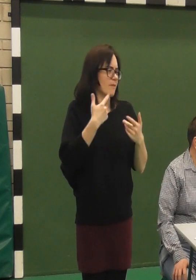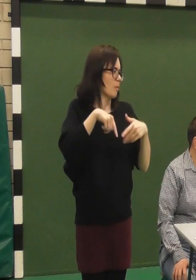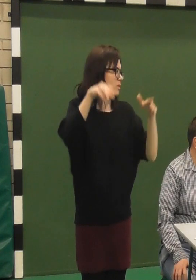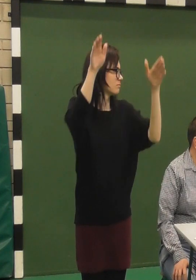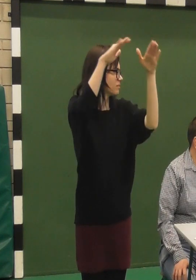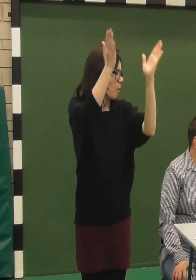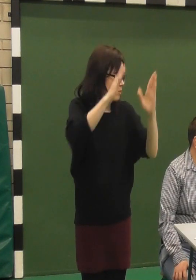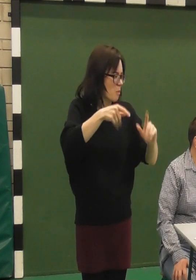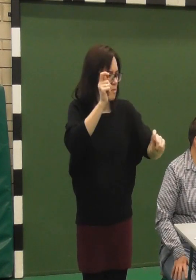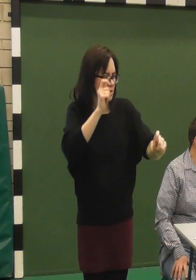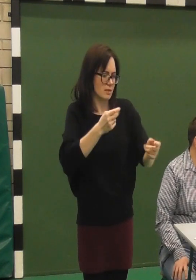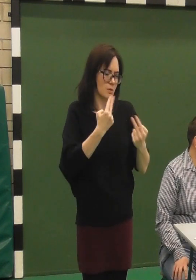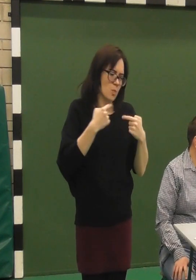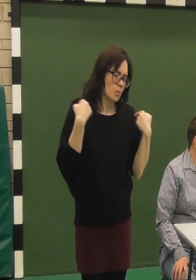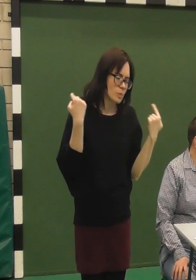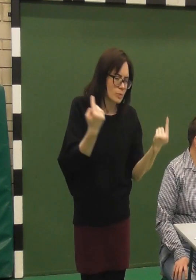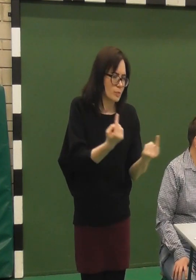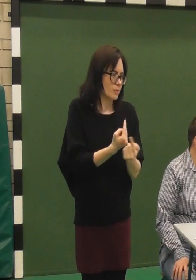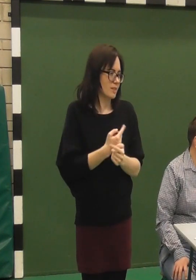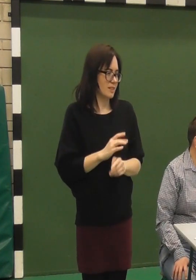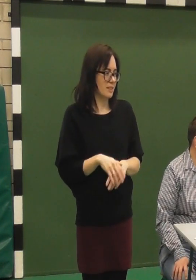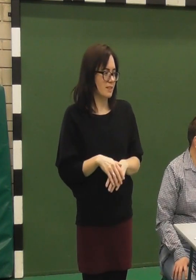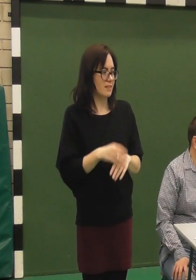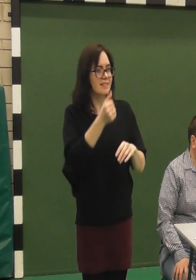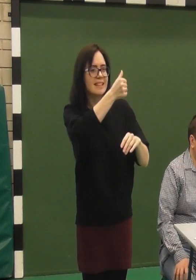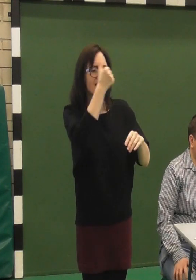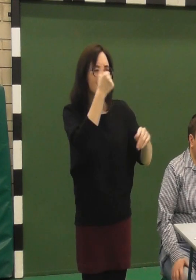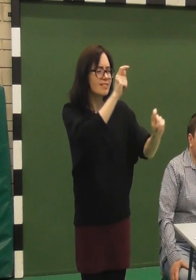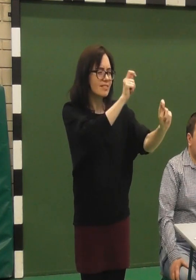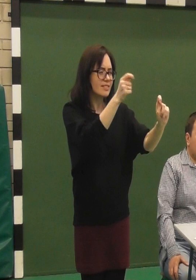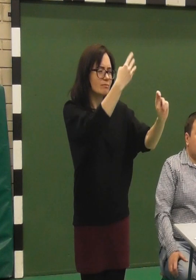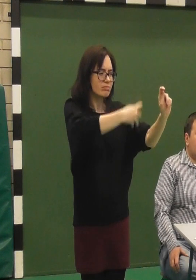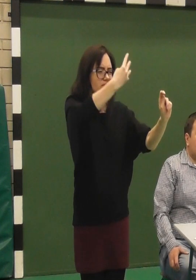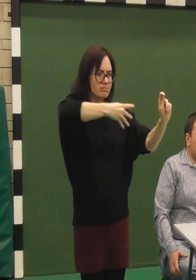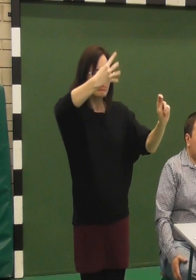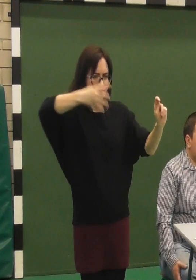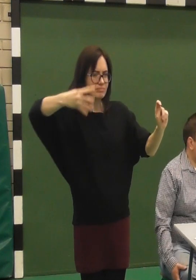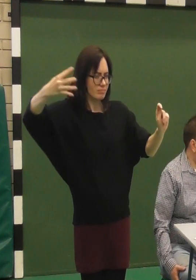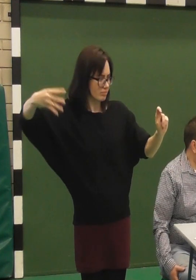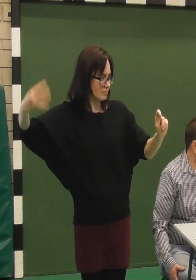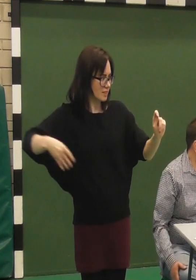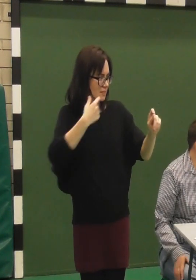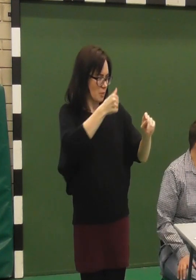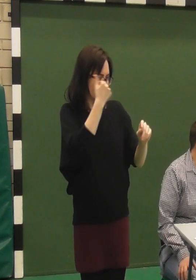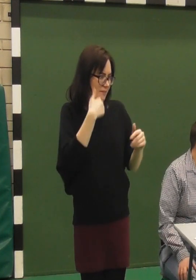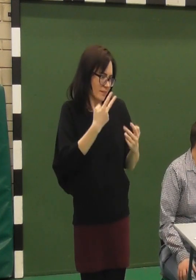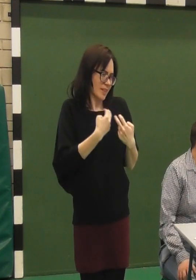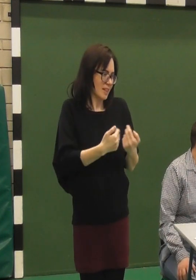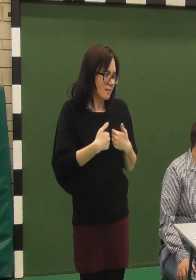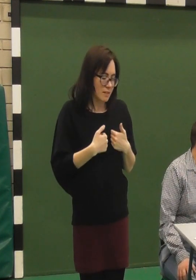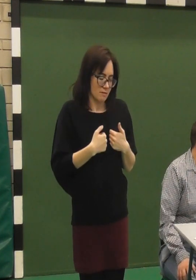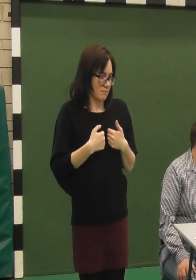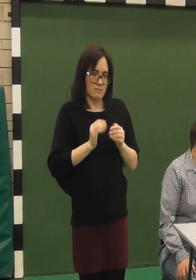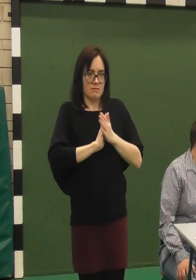a rólunk. És a nevünket felírták, de én nem mentem sehová se